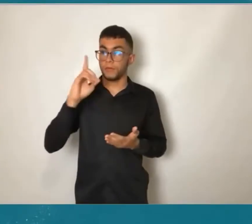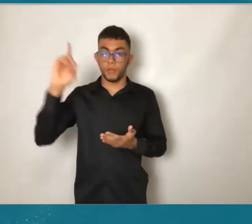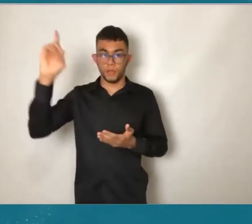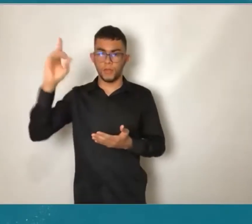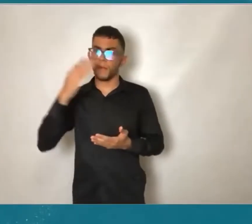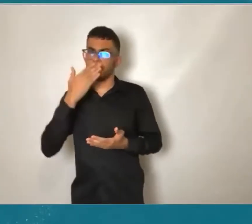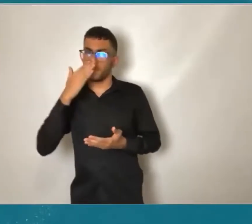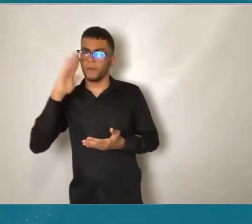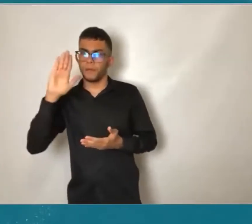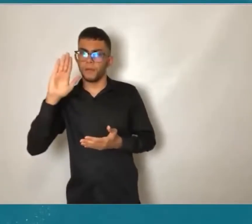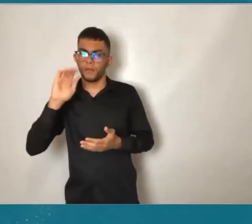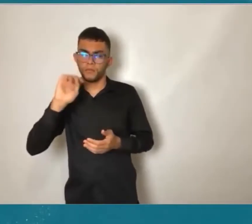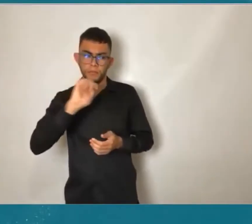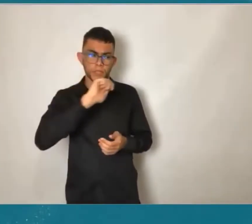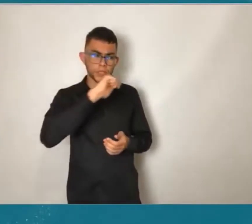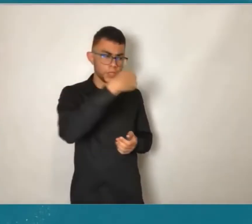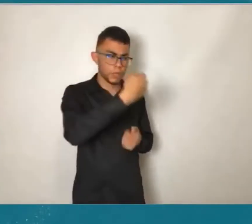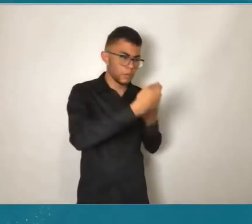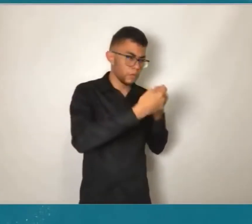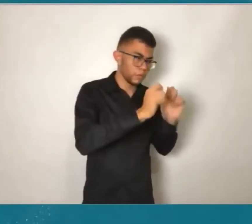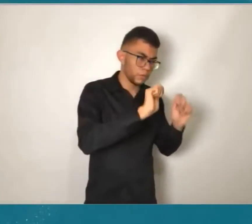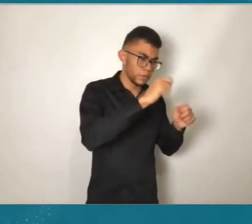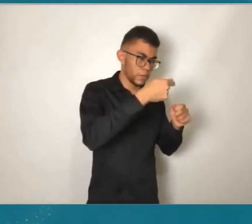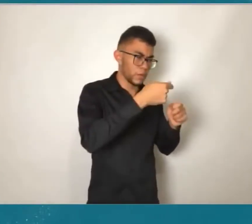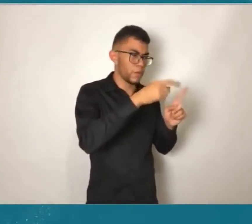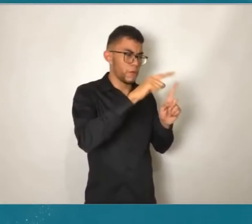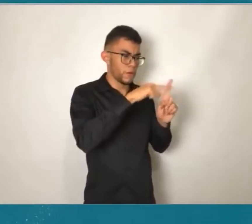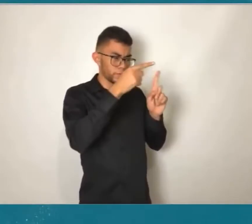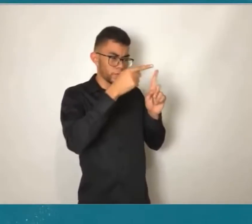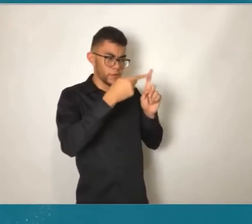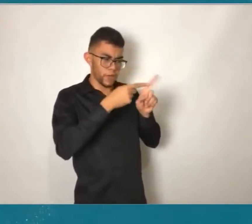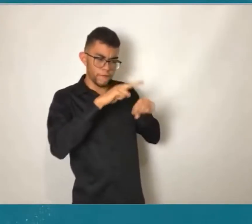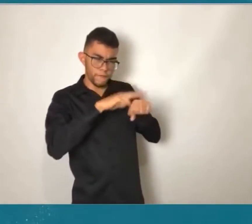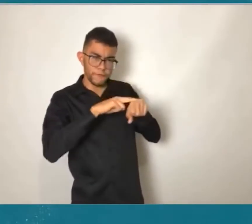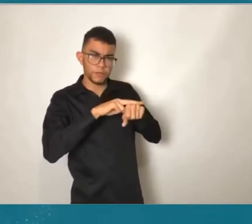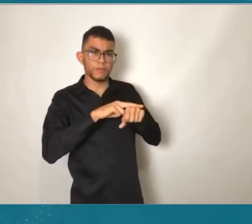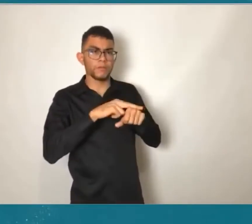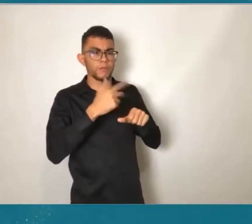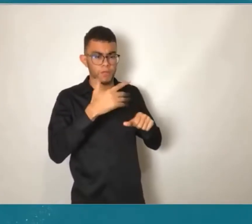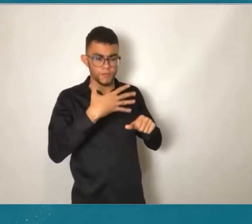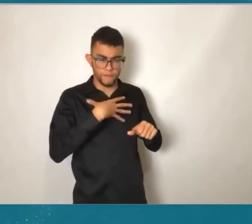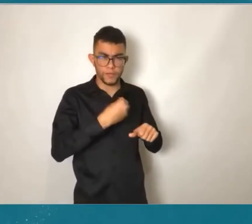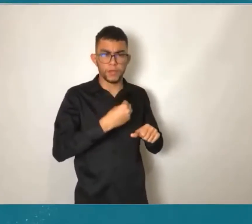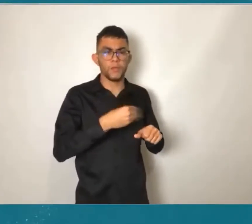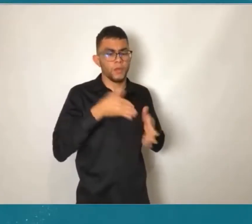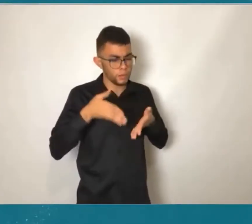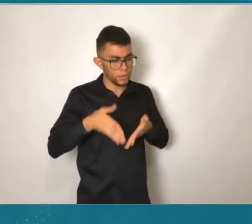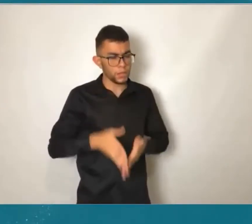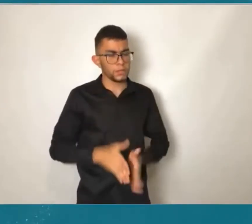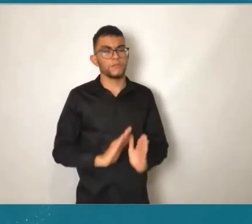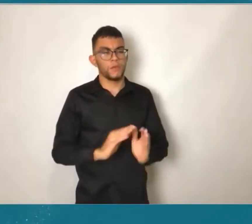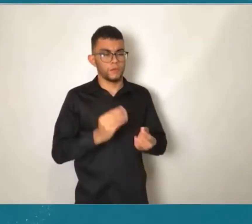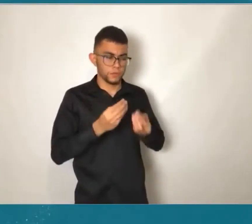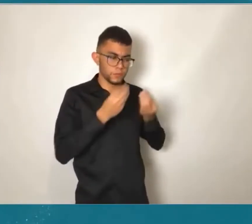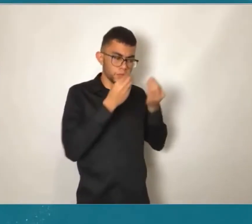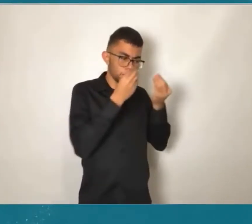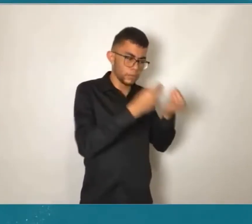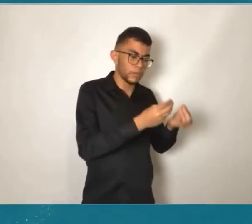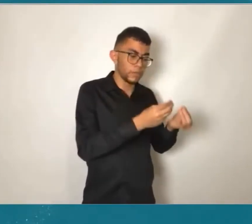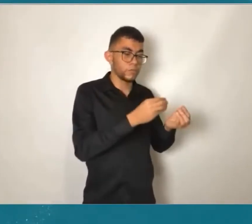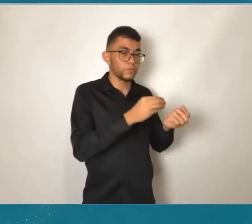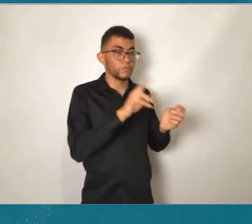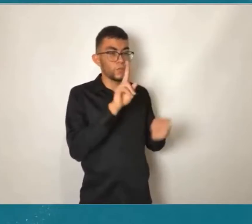Quem quer se alistar, irmãos, está se alistando para formar o filho varão. É o filho varão que